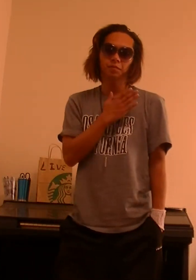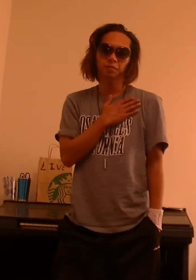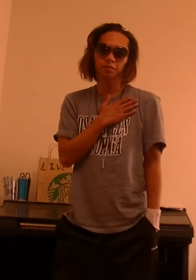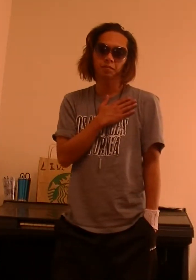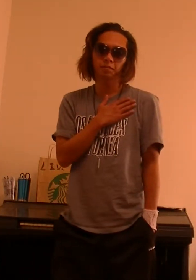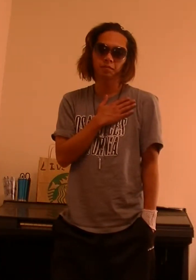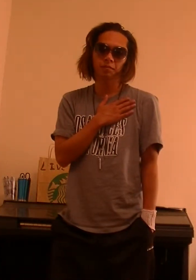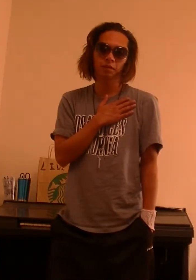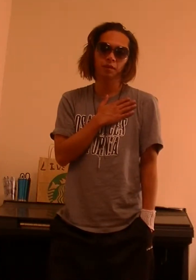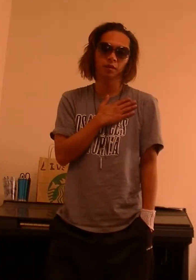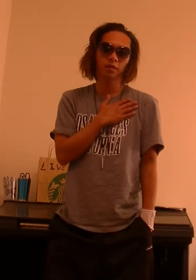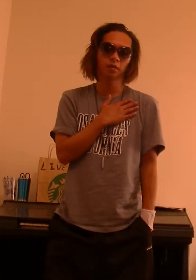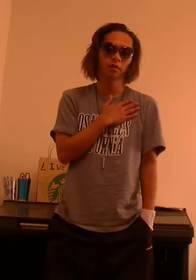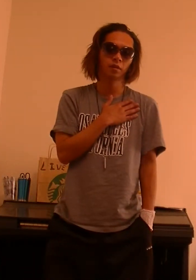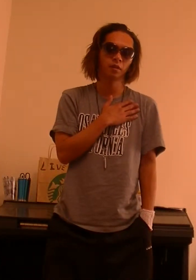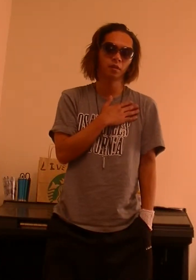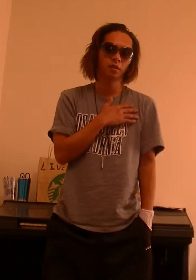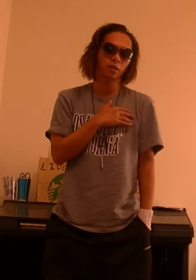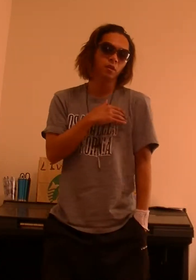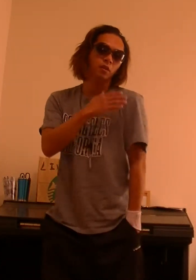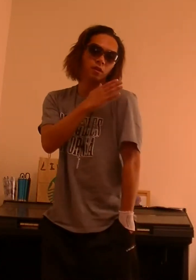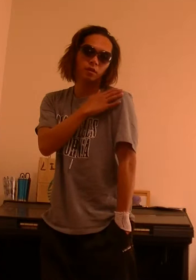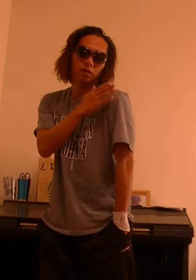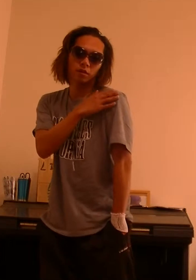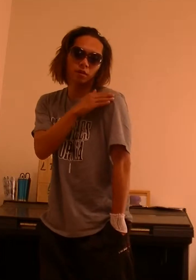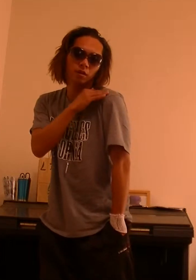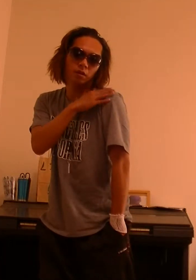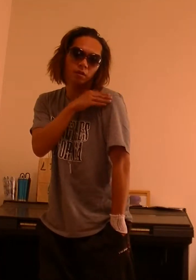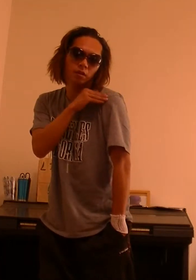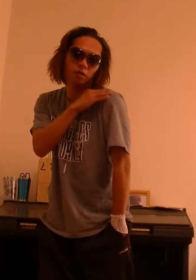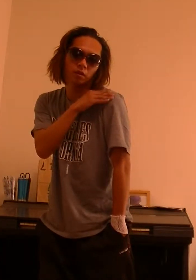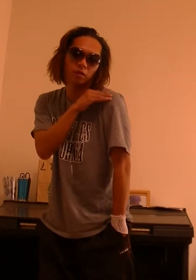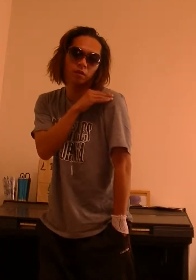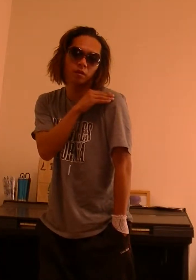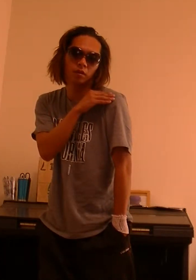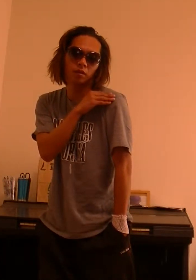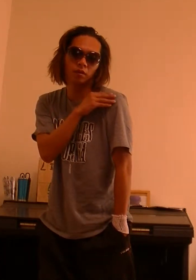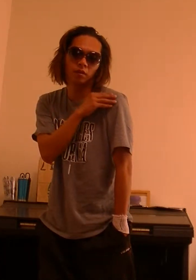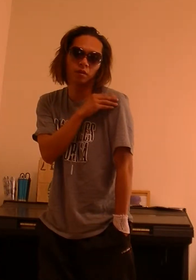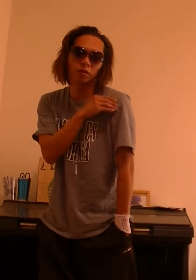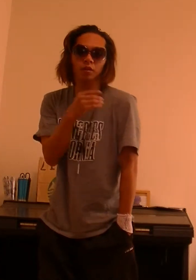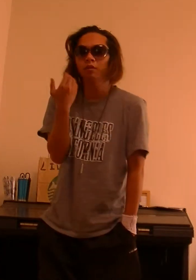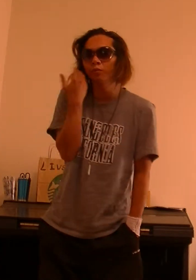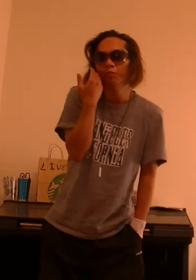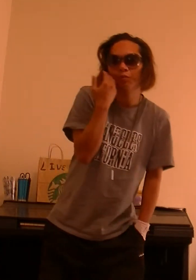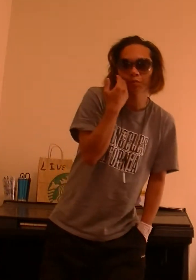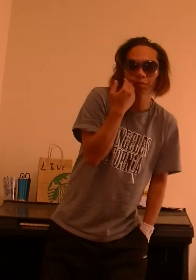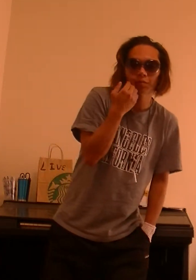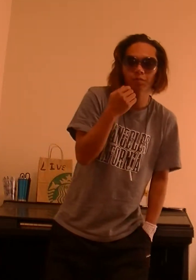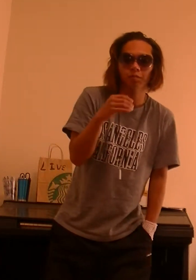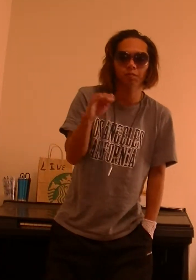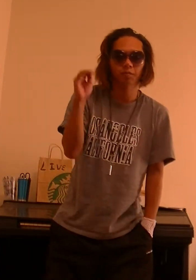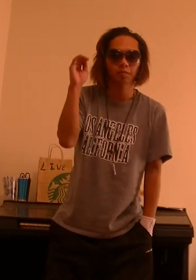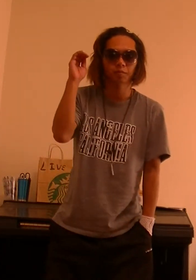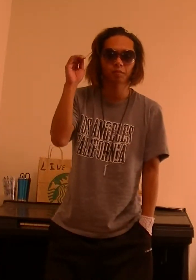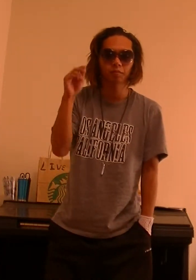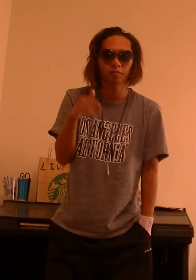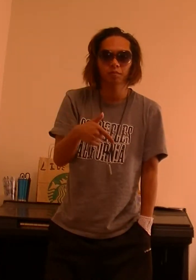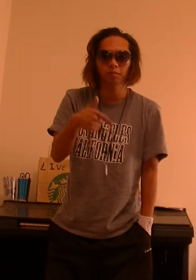と大切にして、誰かのことそっと見